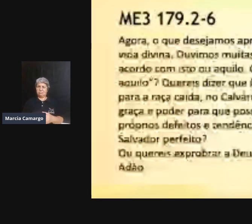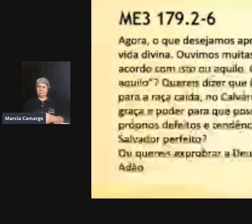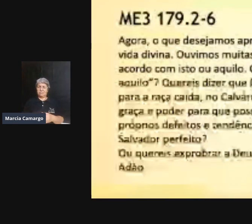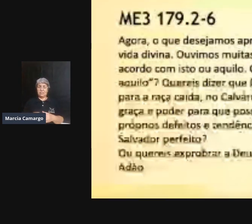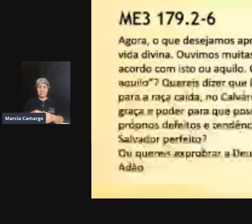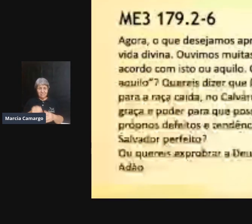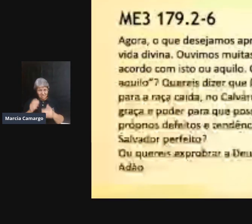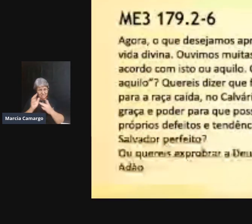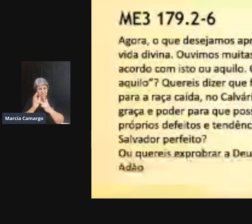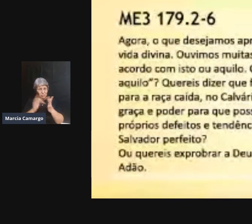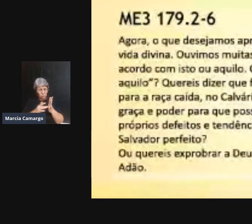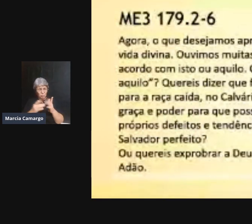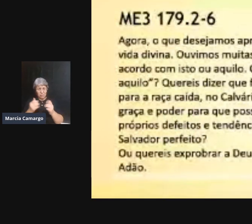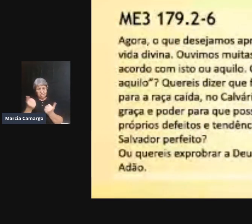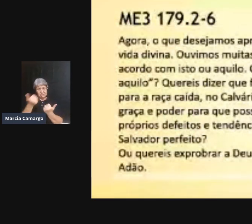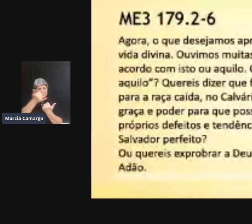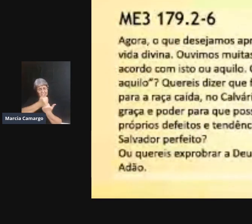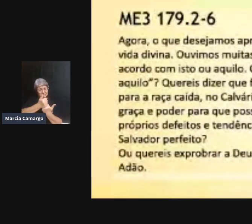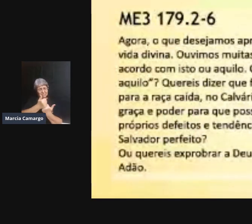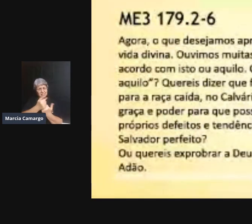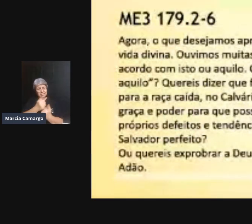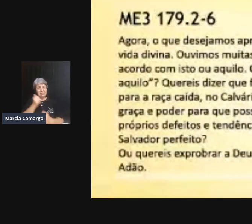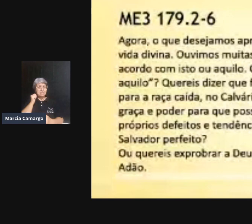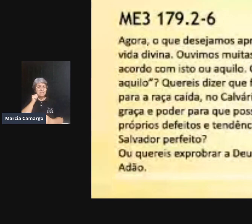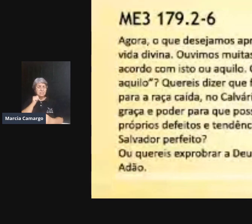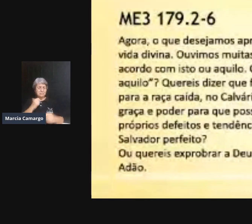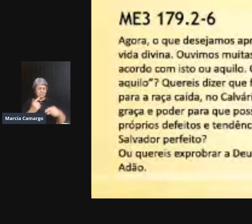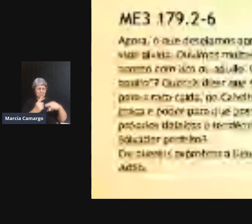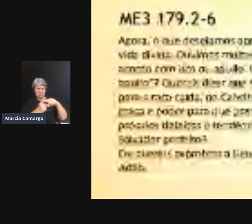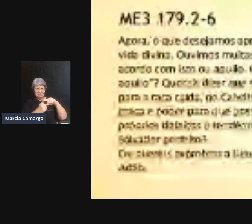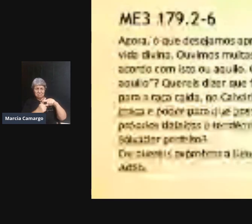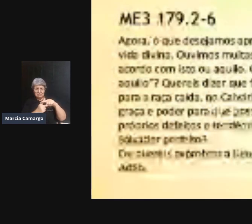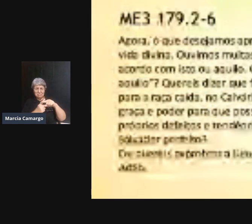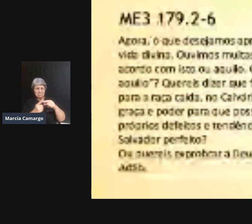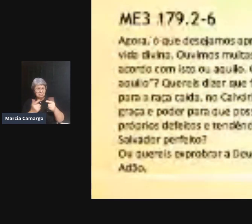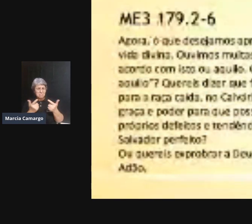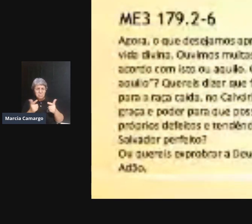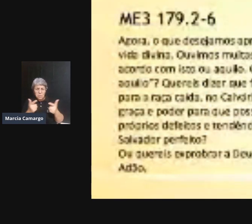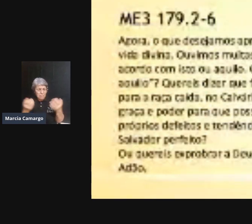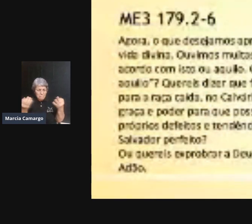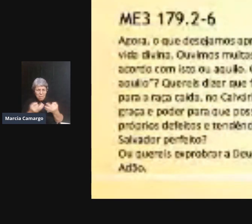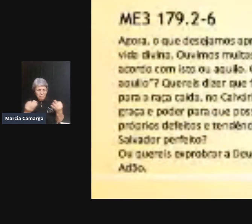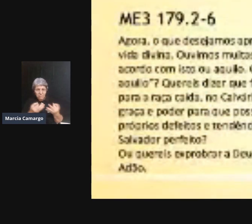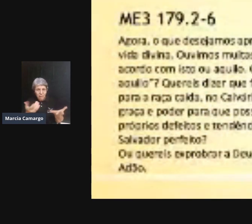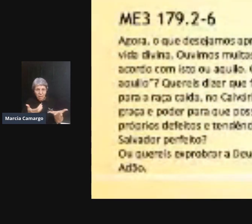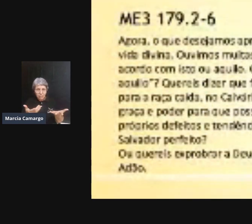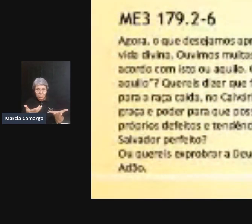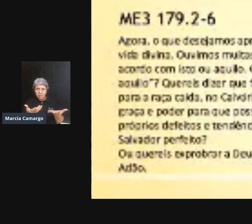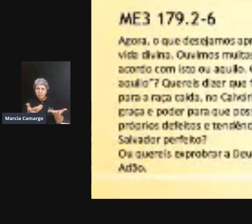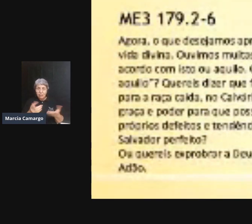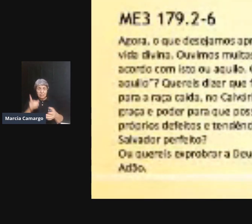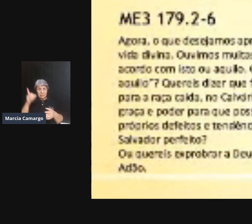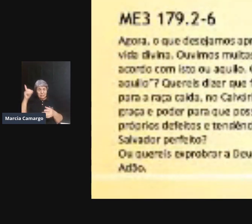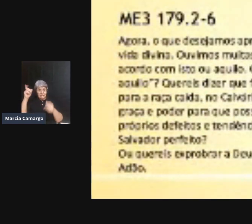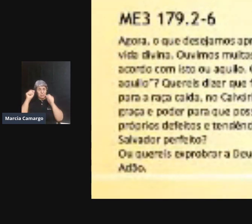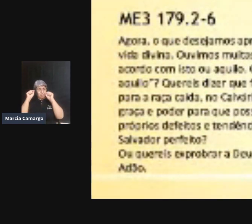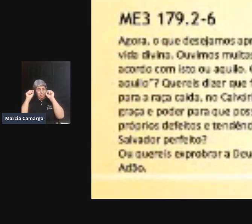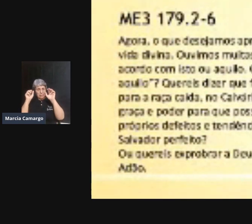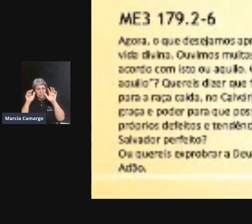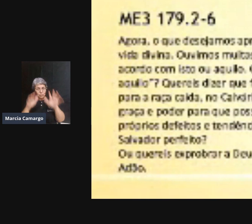sacrifício imperfeito para a raça caída no Calvário? Que não nos é concedido suficiente graça e poder para que